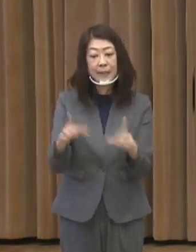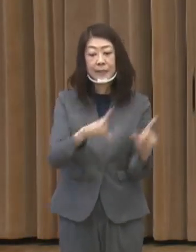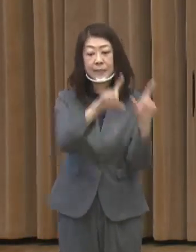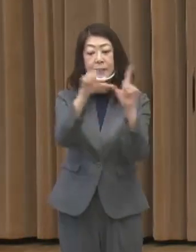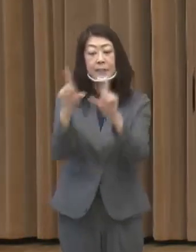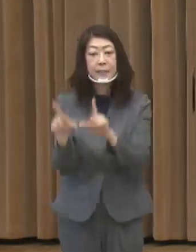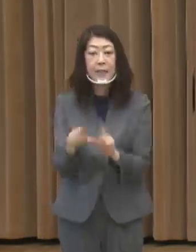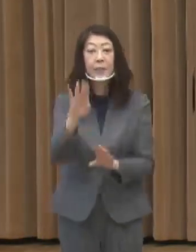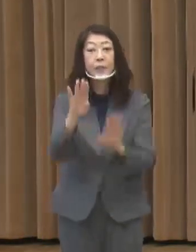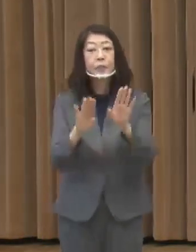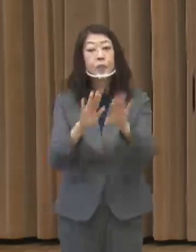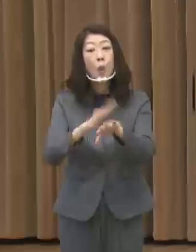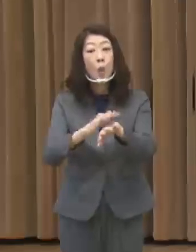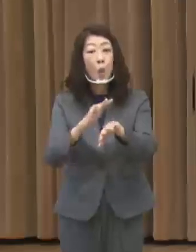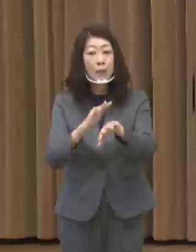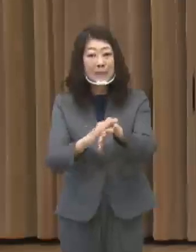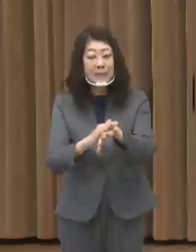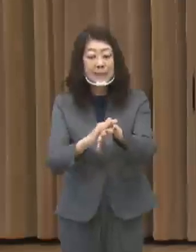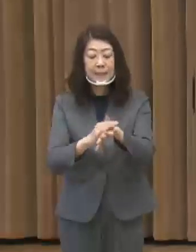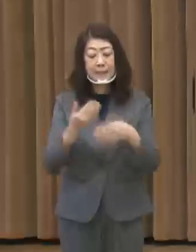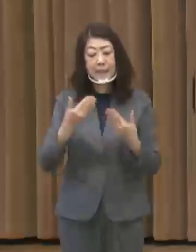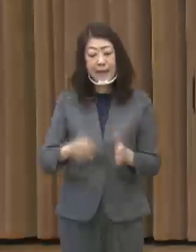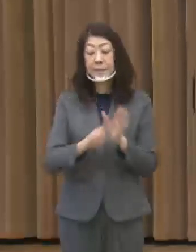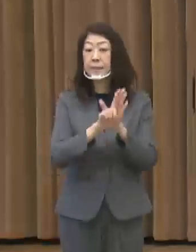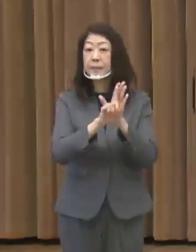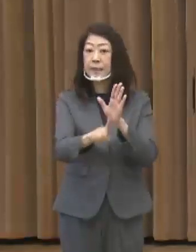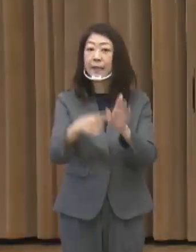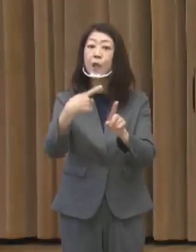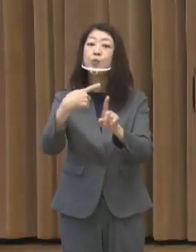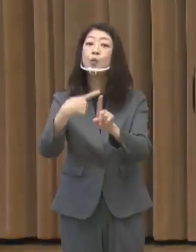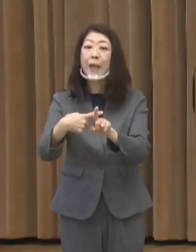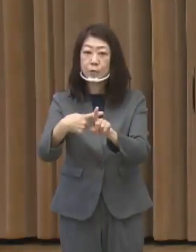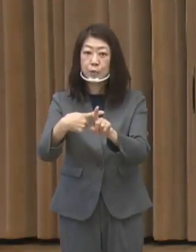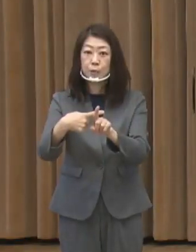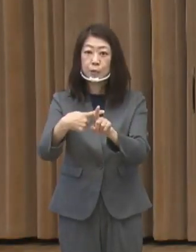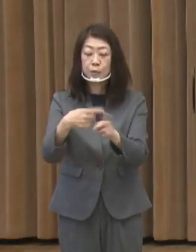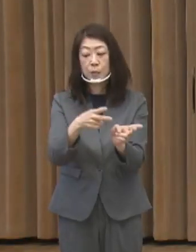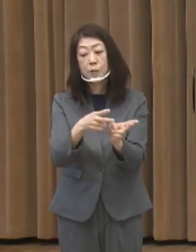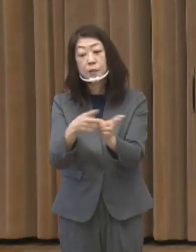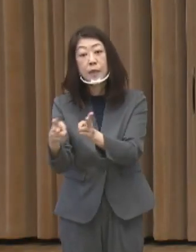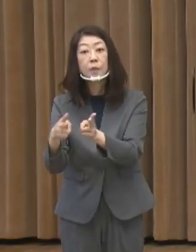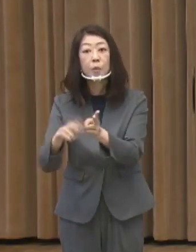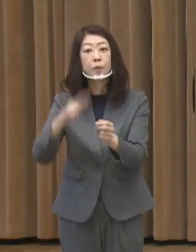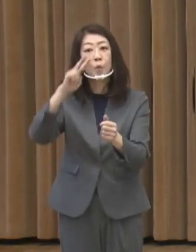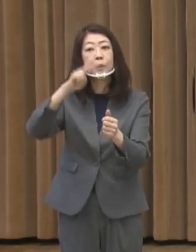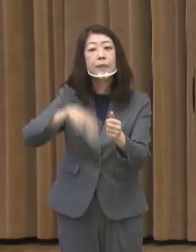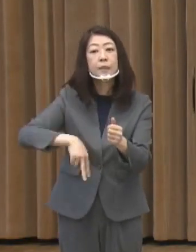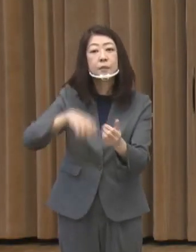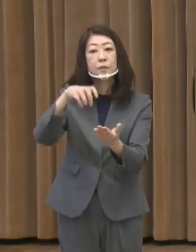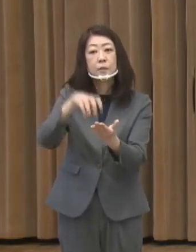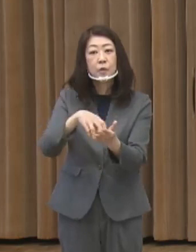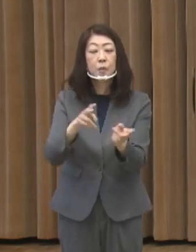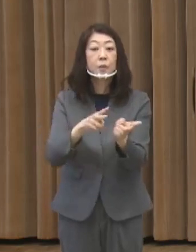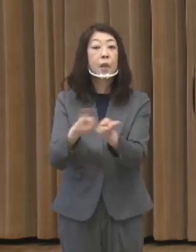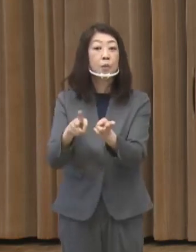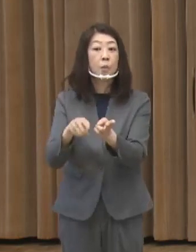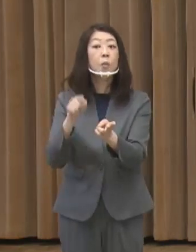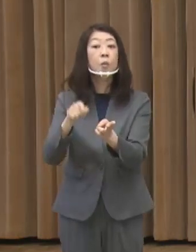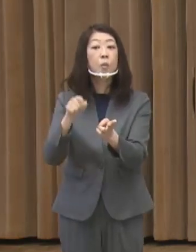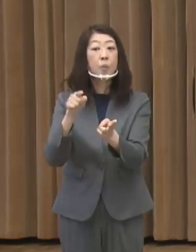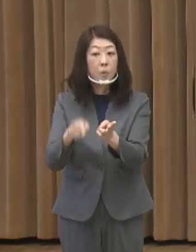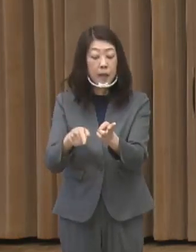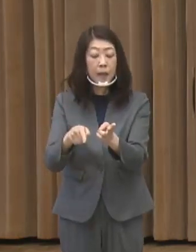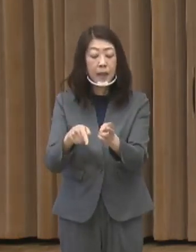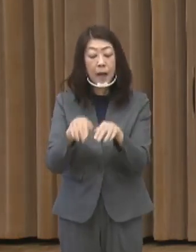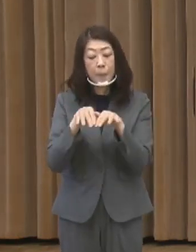心宣言プラスの制度の認証が、まん延防止等重点措置適用区域